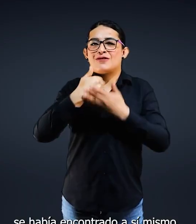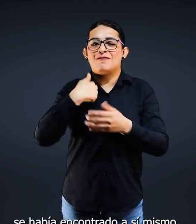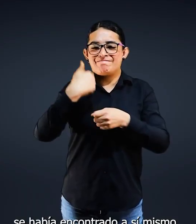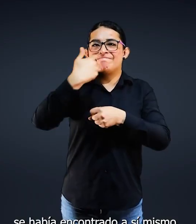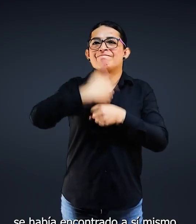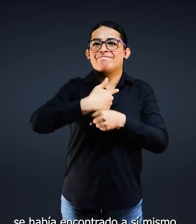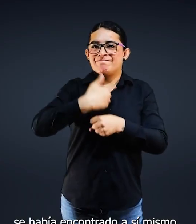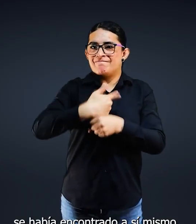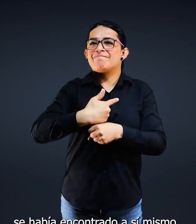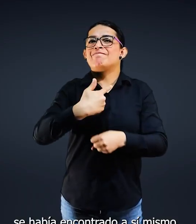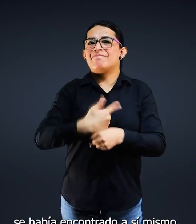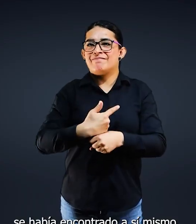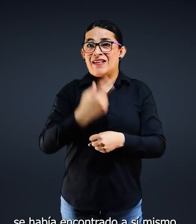había encontrado a sí mismo.